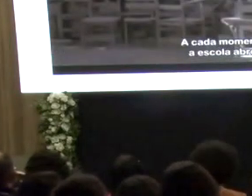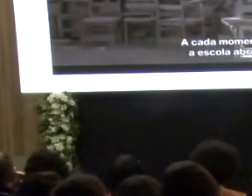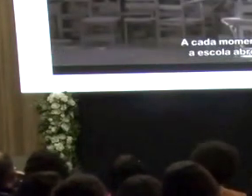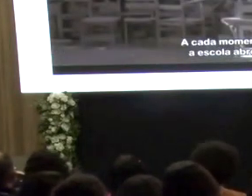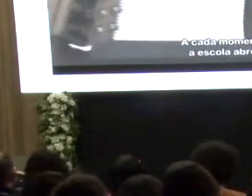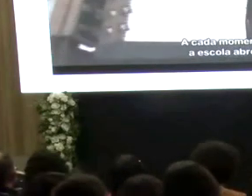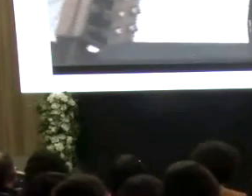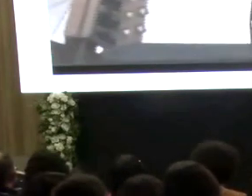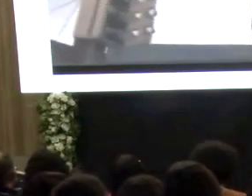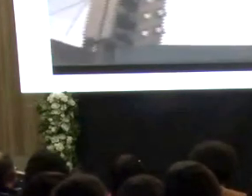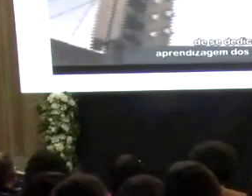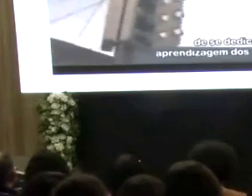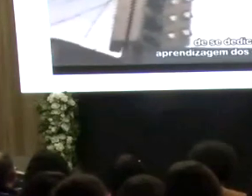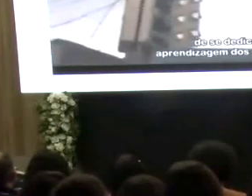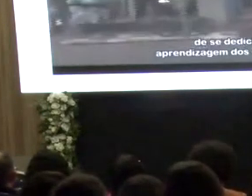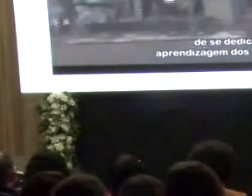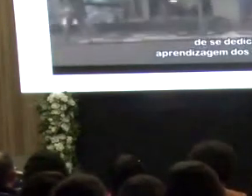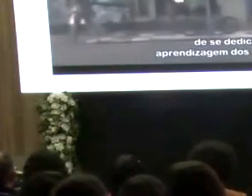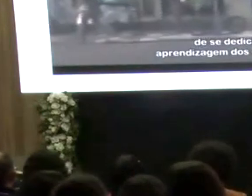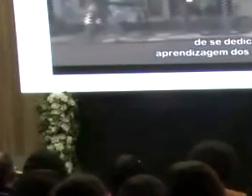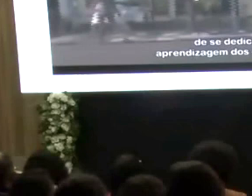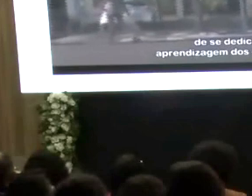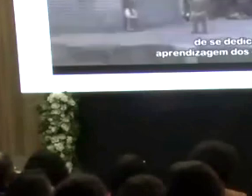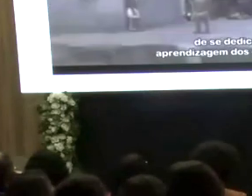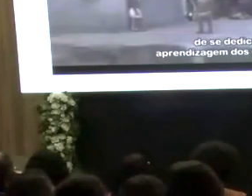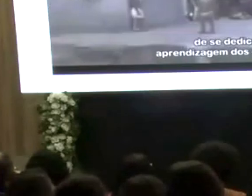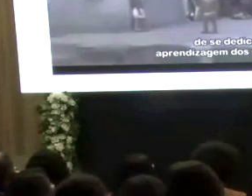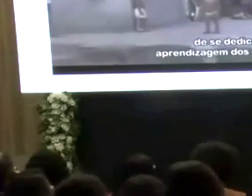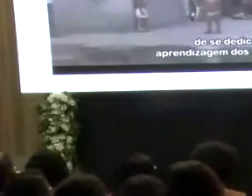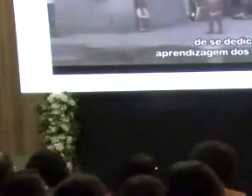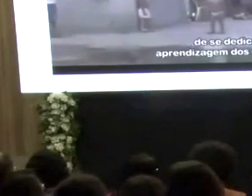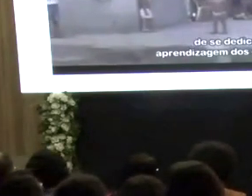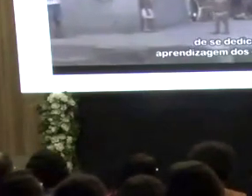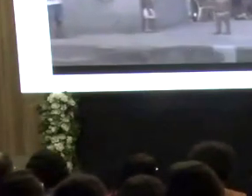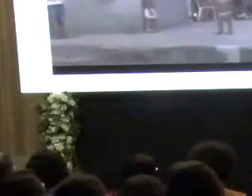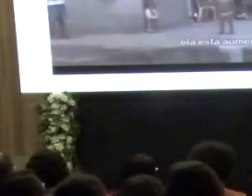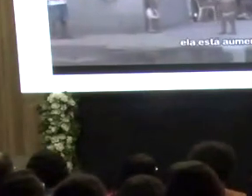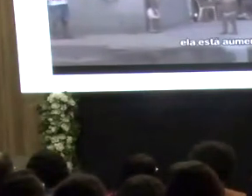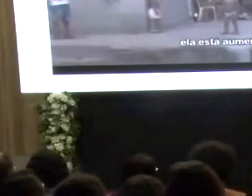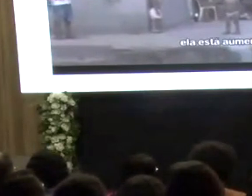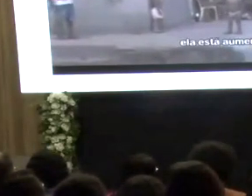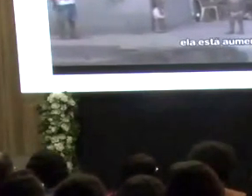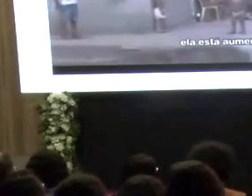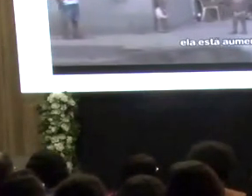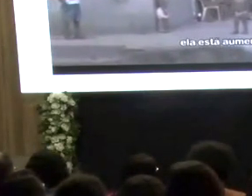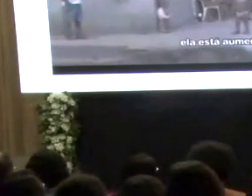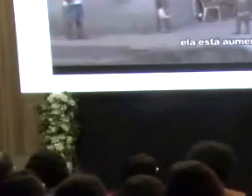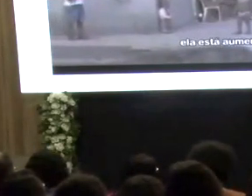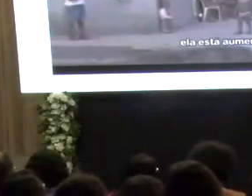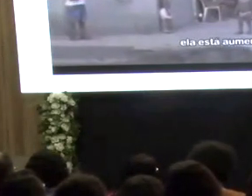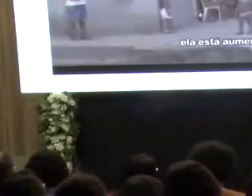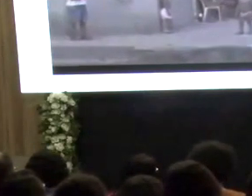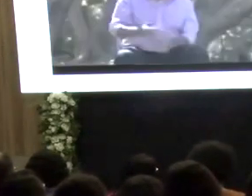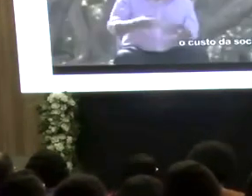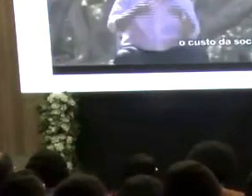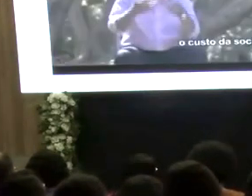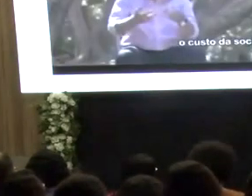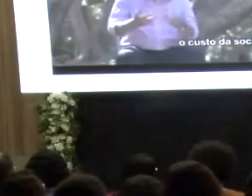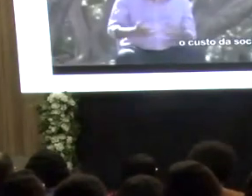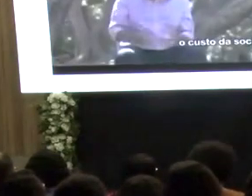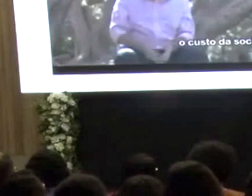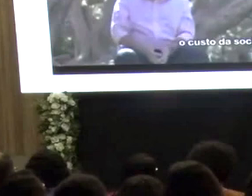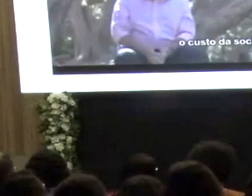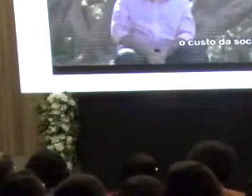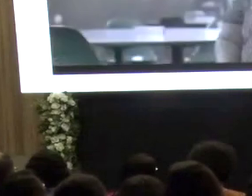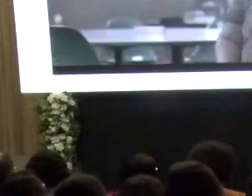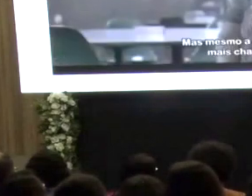escola abre mão de se dedicar à aprendizagem dos estudantes, ela está aumentando o custo